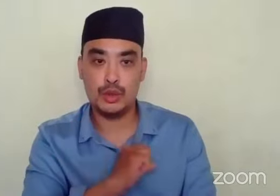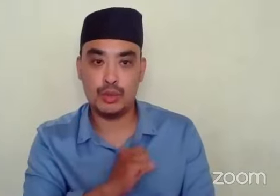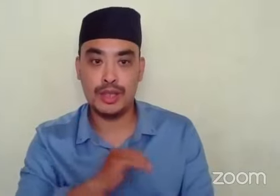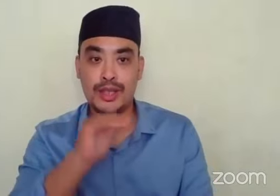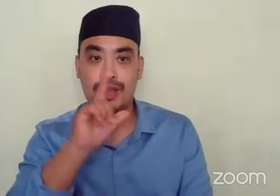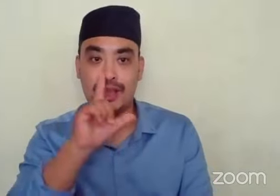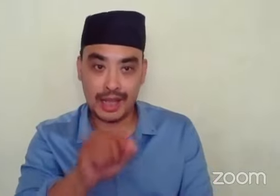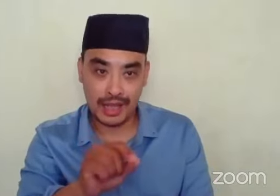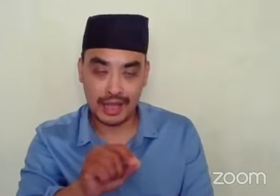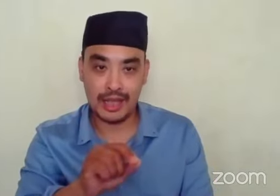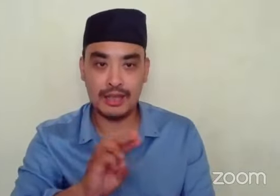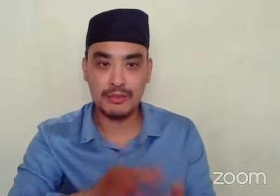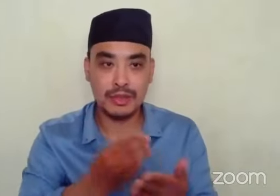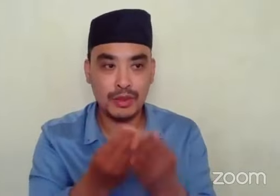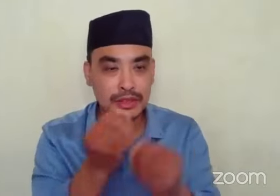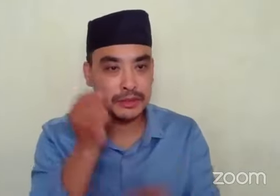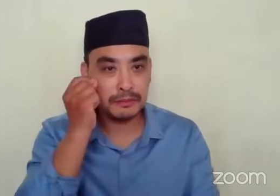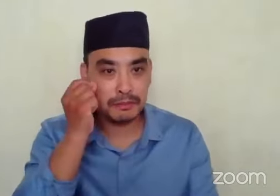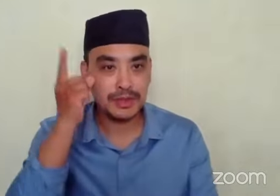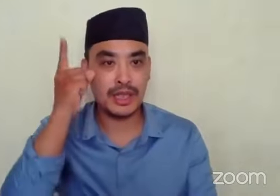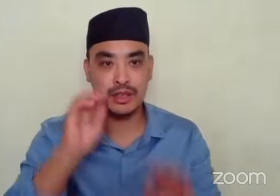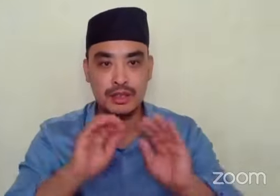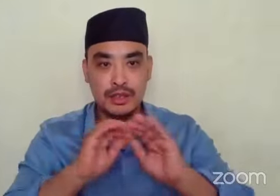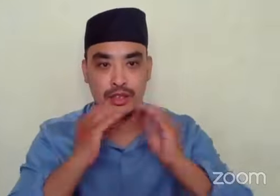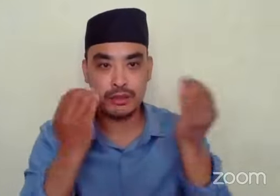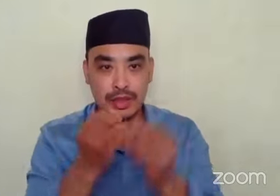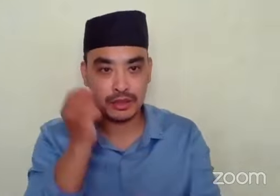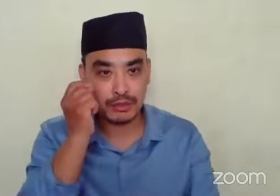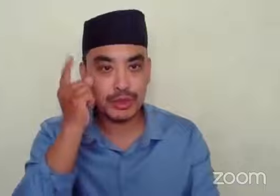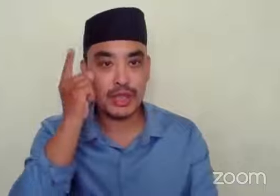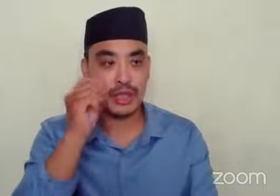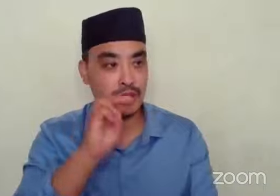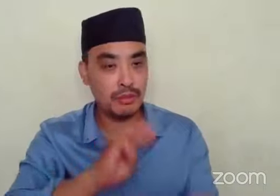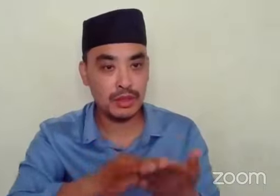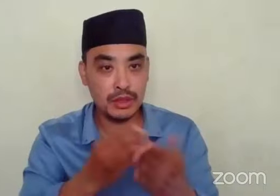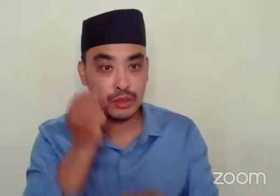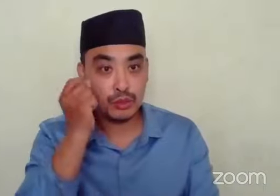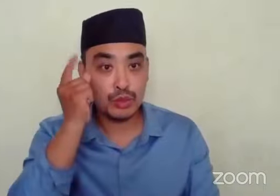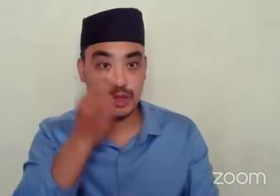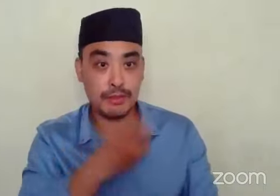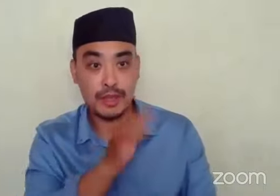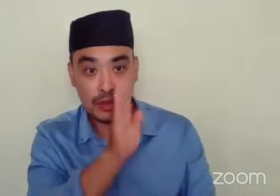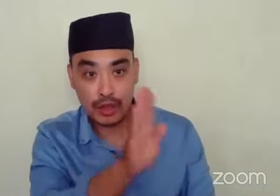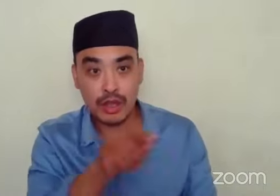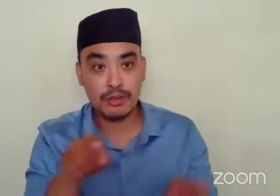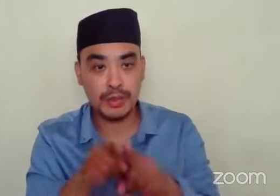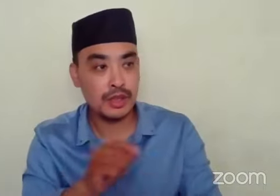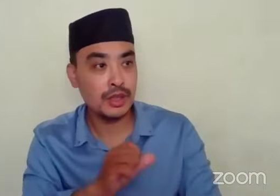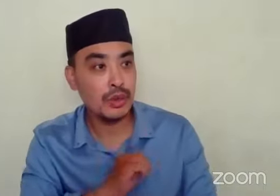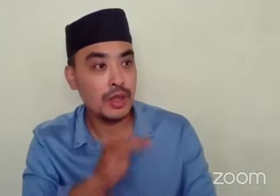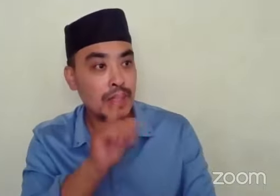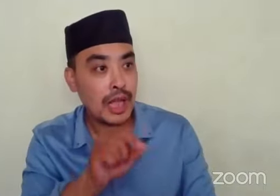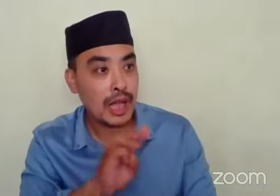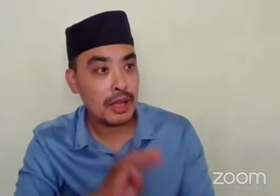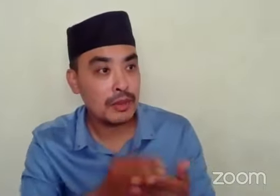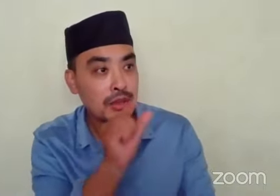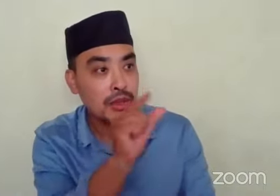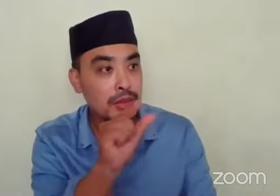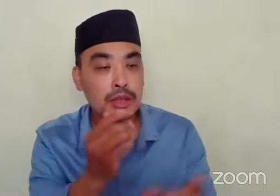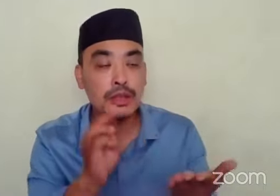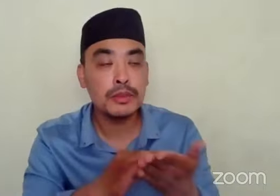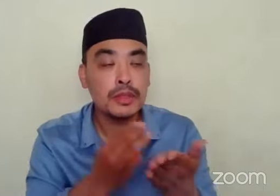अलिकति हाम्रो बुझाइ अथवा समाजको बुझाइ अथवा बुझेकै मान्छेहरूले पनि यौनिकता भन्ने बित्तिकै के बुझ्छन्